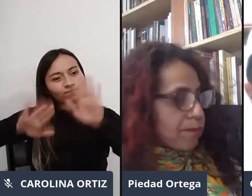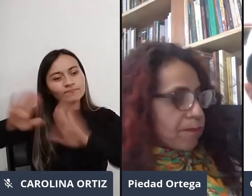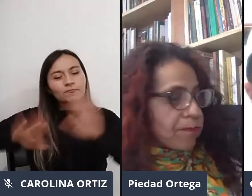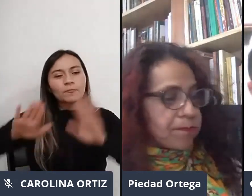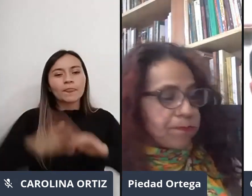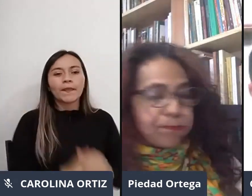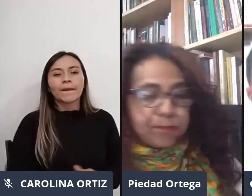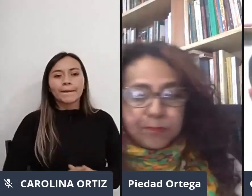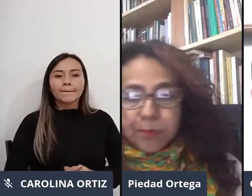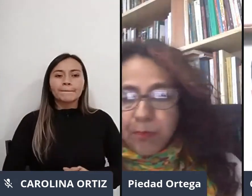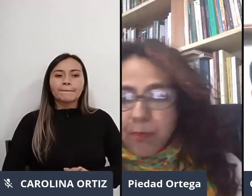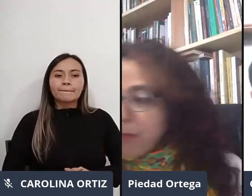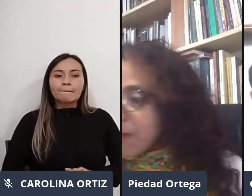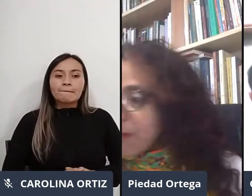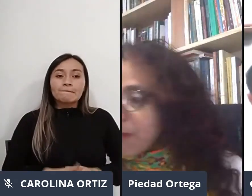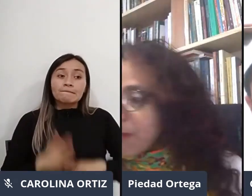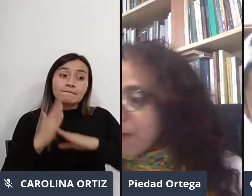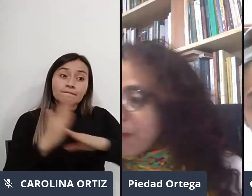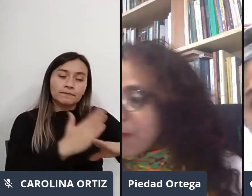de la asepsia no